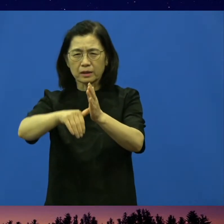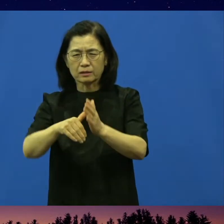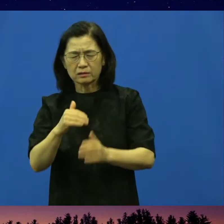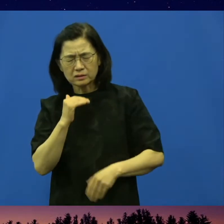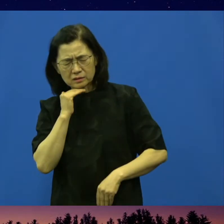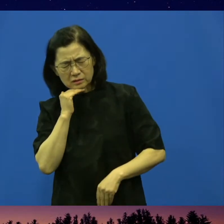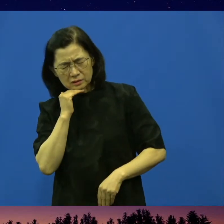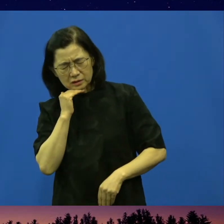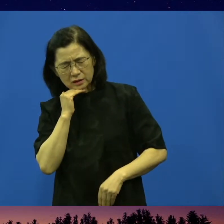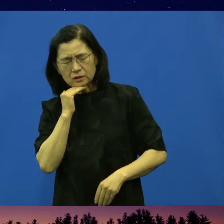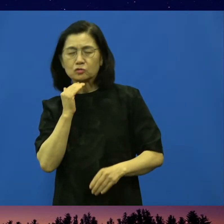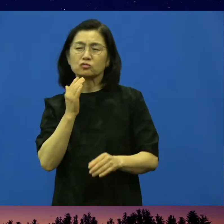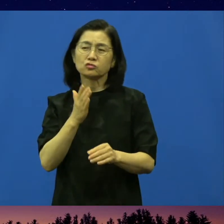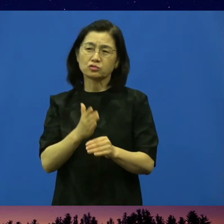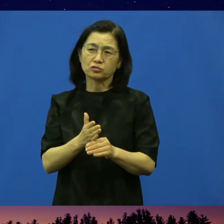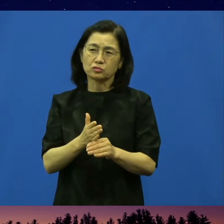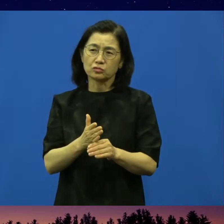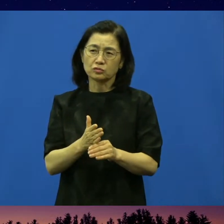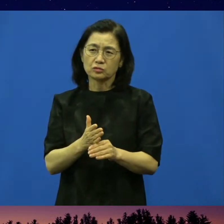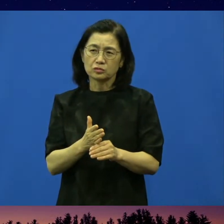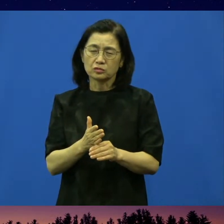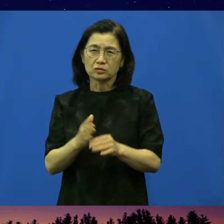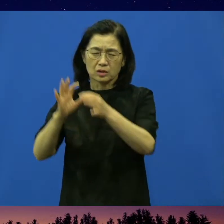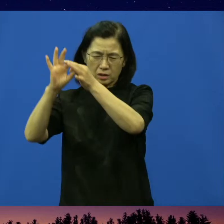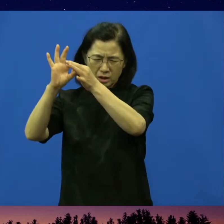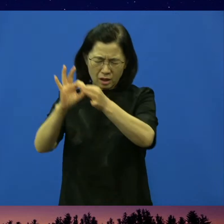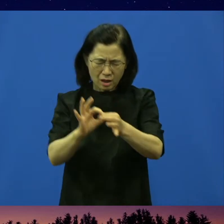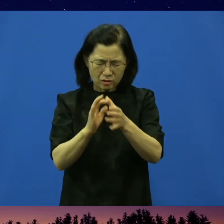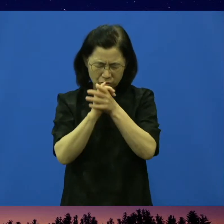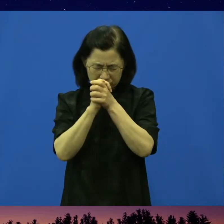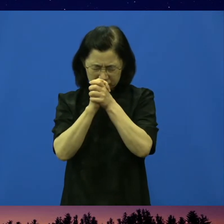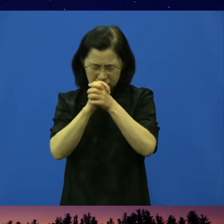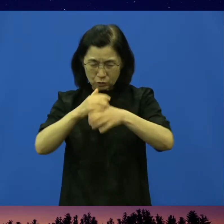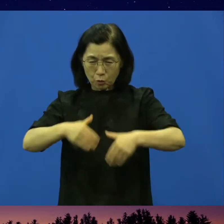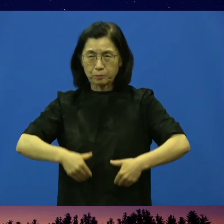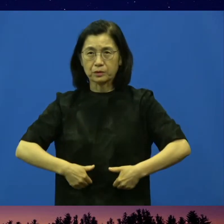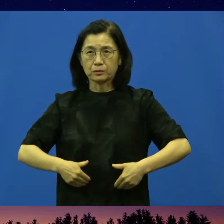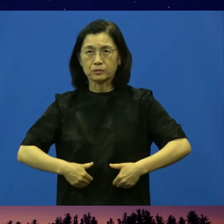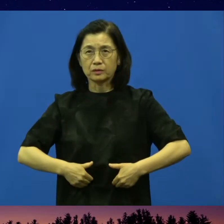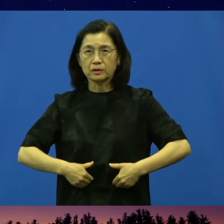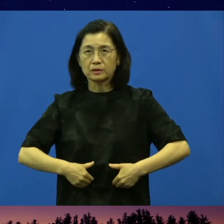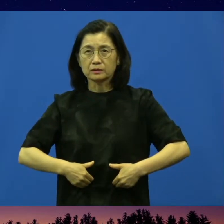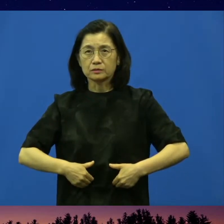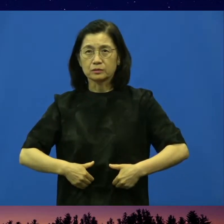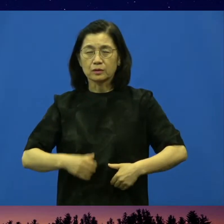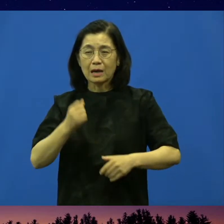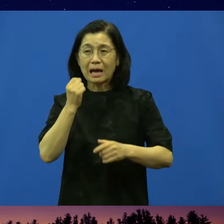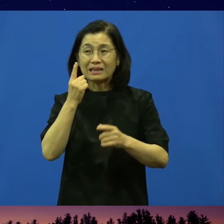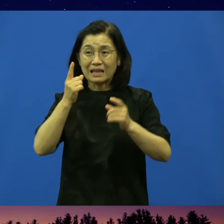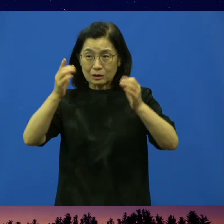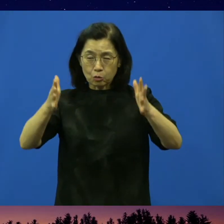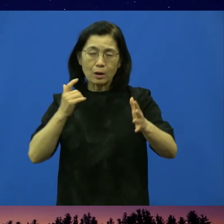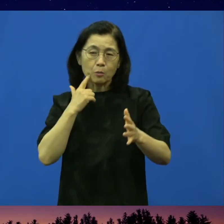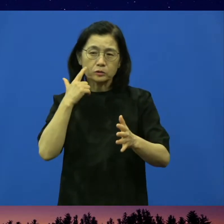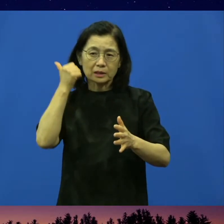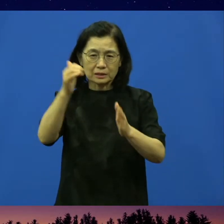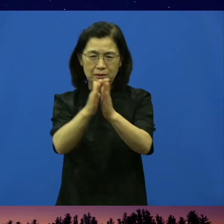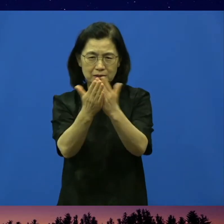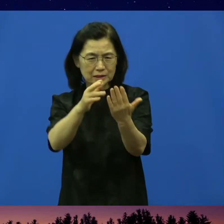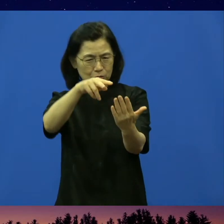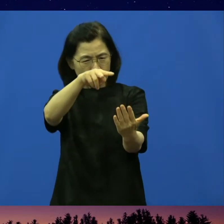그런 생각을 하면서 또 기도가 절로 나왔습니다. 그리고 이제 책도 읽고 또 쉬기도 하고